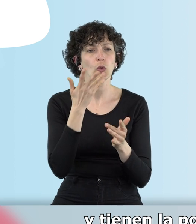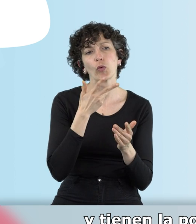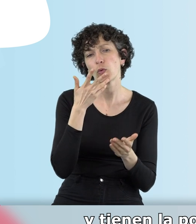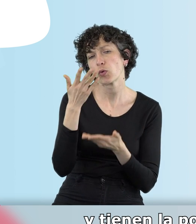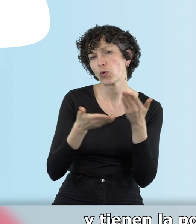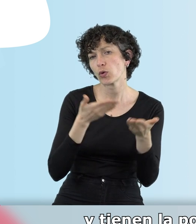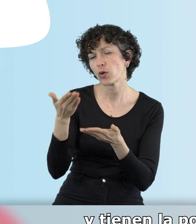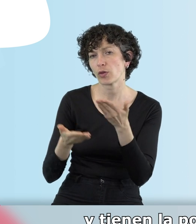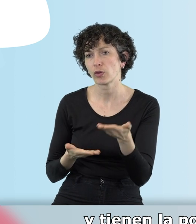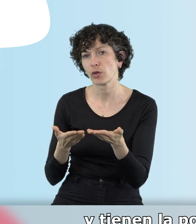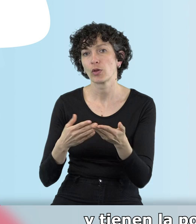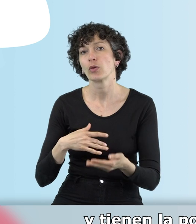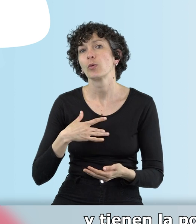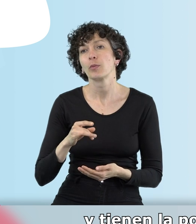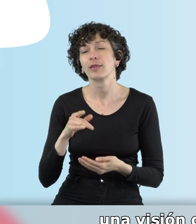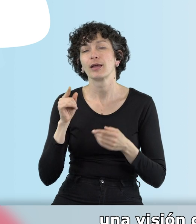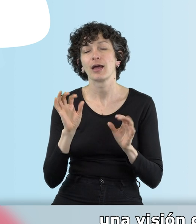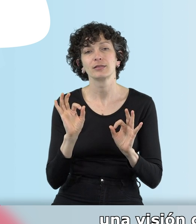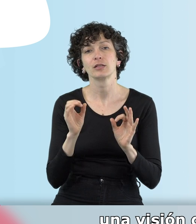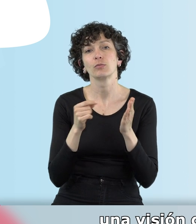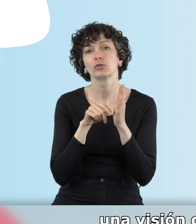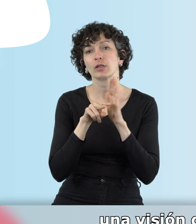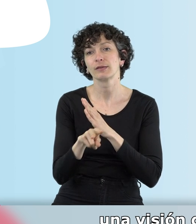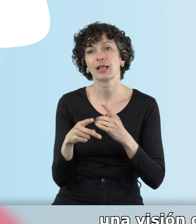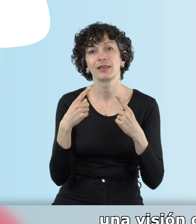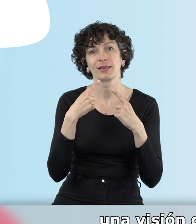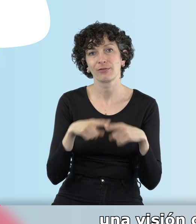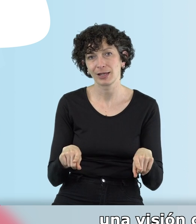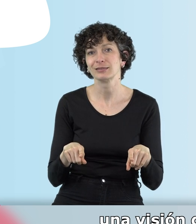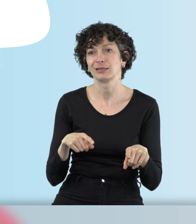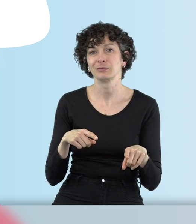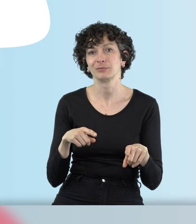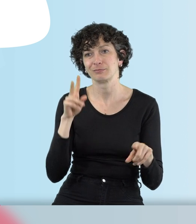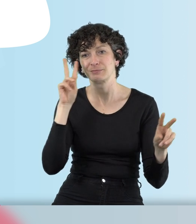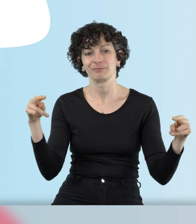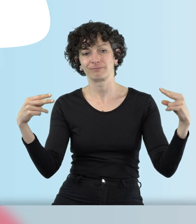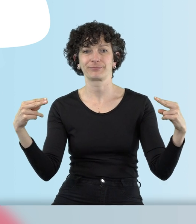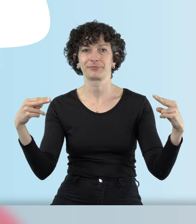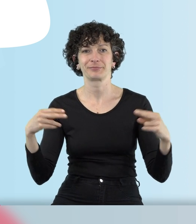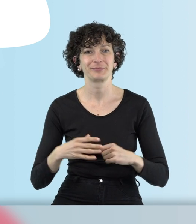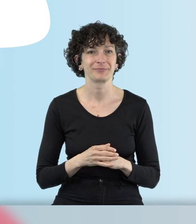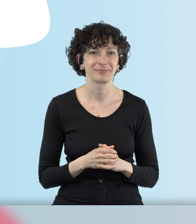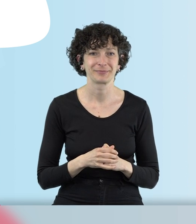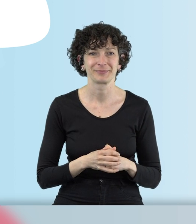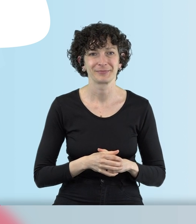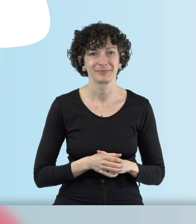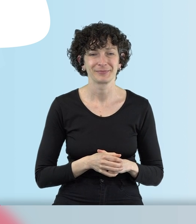otros y tienen la posibilidad de tener una percepción y una visión distinta de estos colectivos.